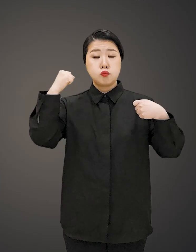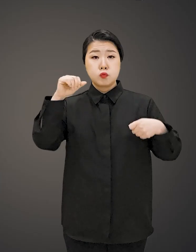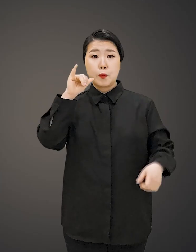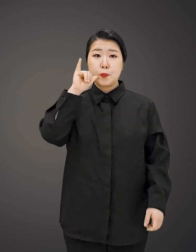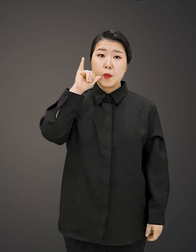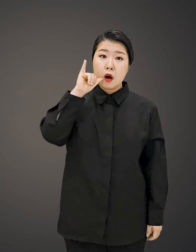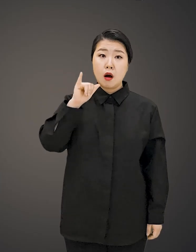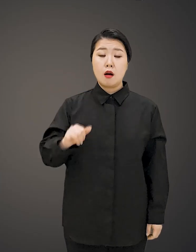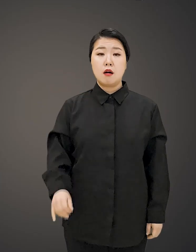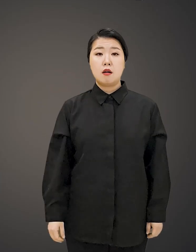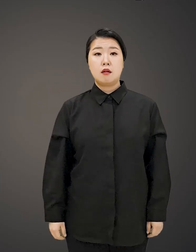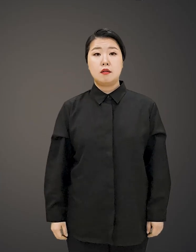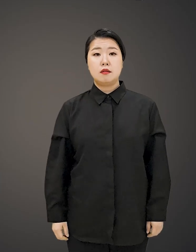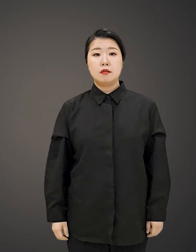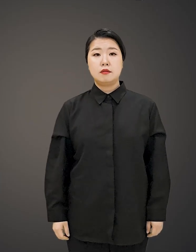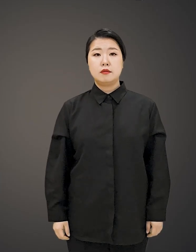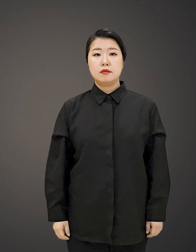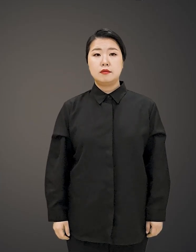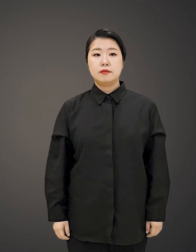춤바람이 난 걸까?